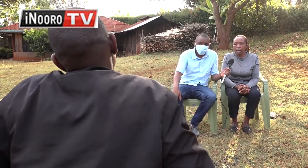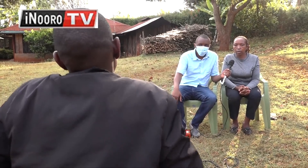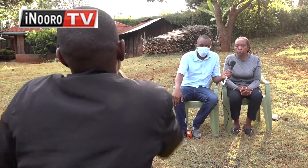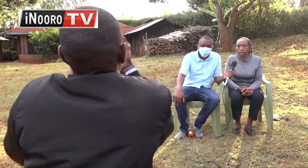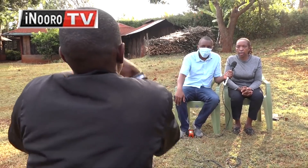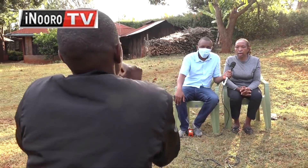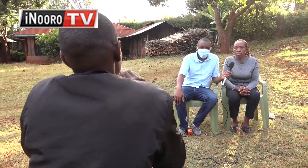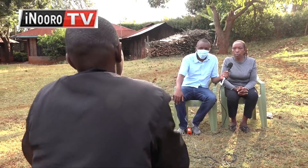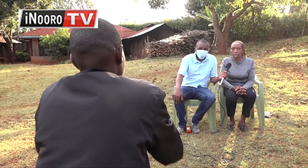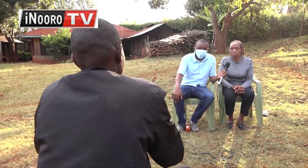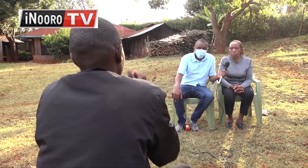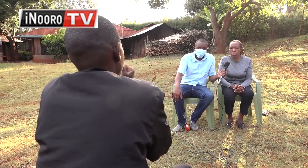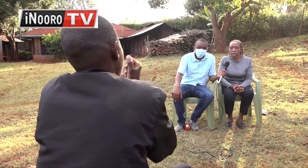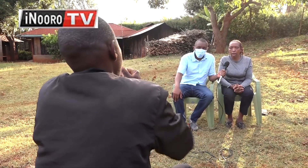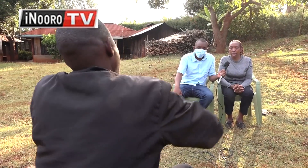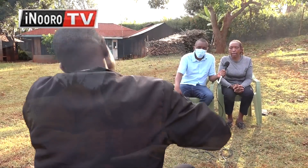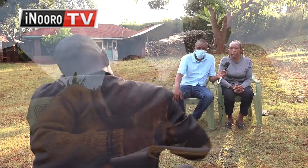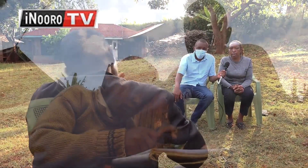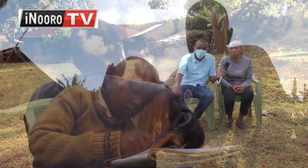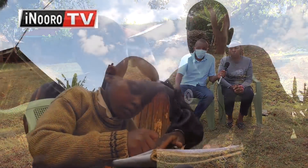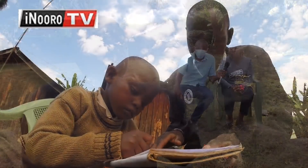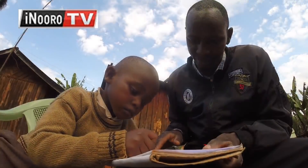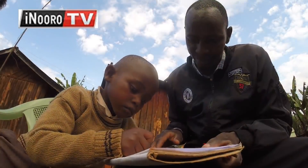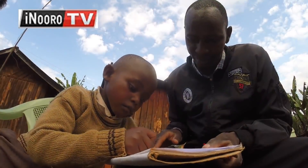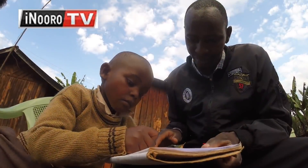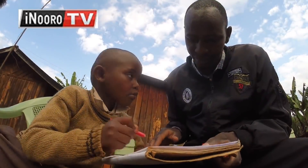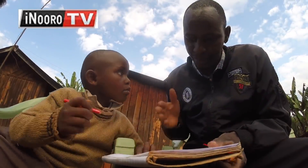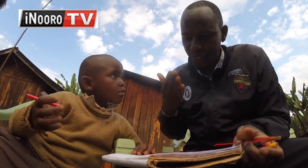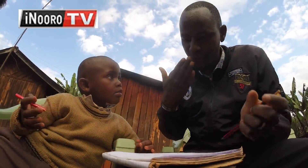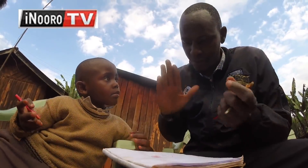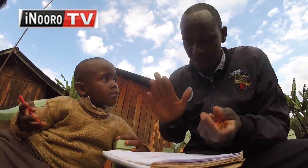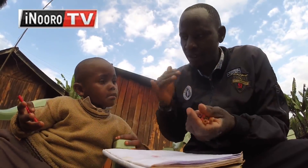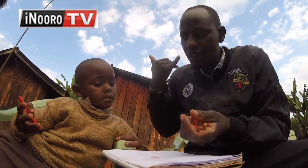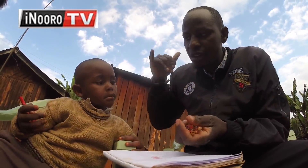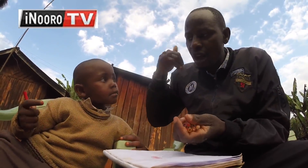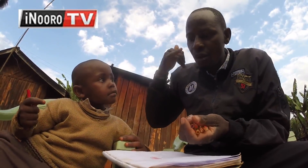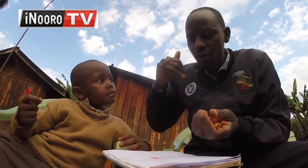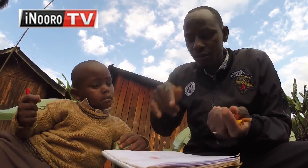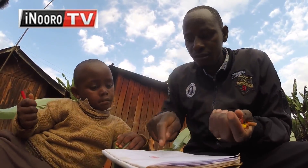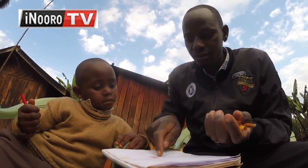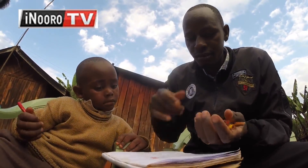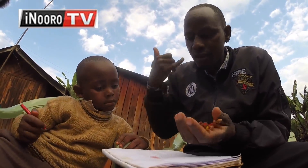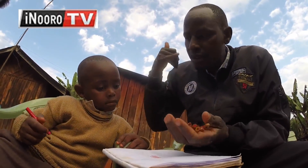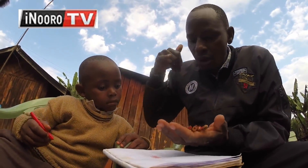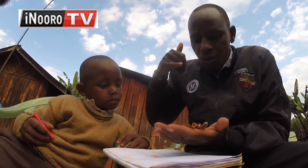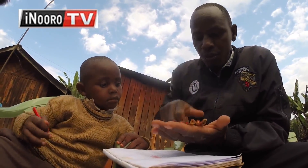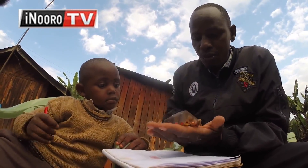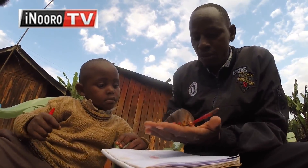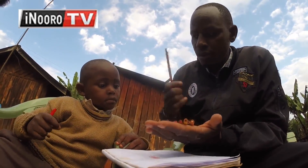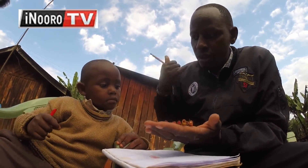na tukira mwalimu agerie kumuthomithia agathiaga extra time ni tondu ithuĩ